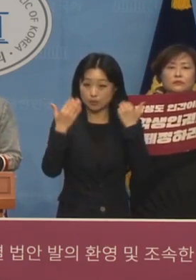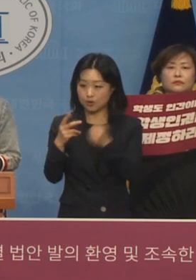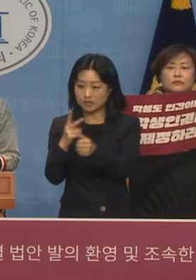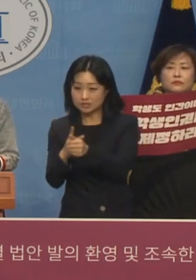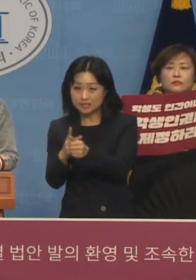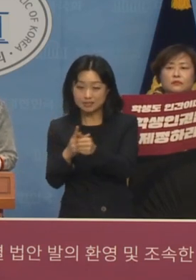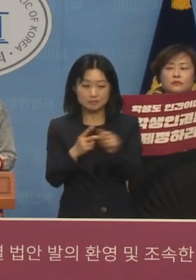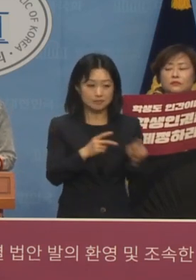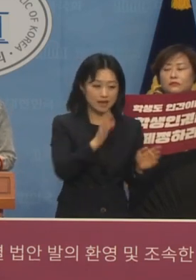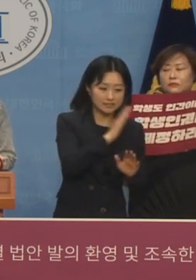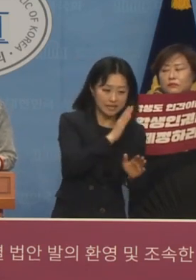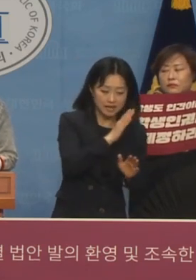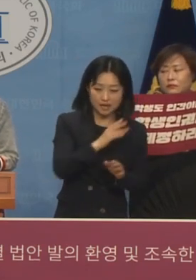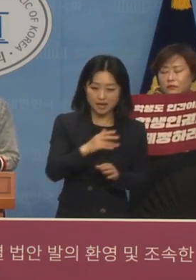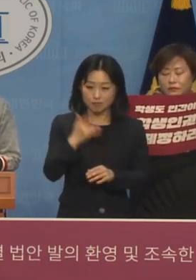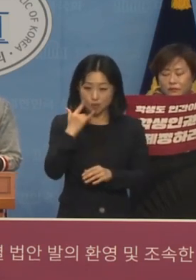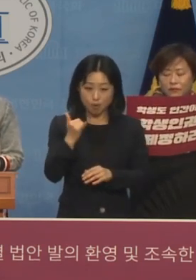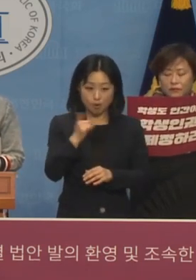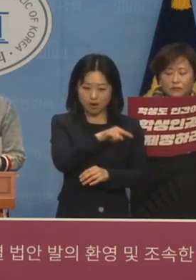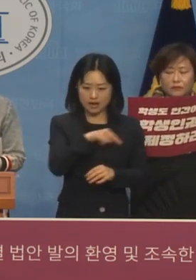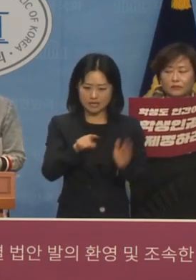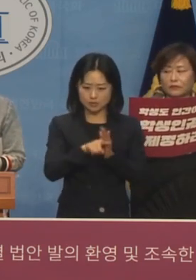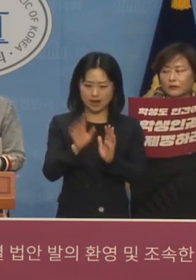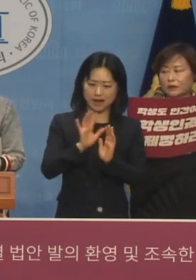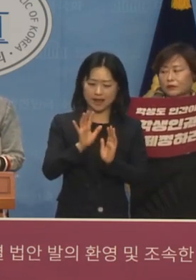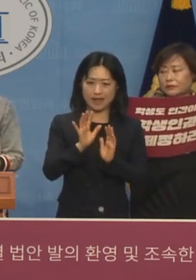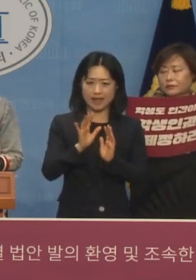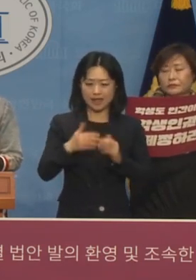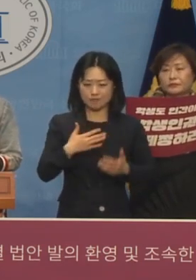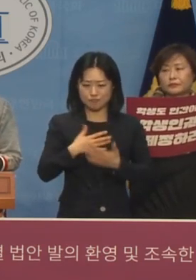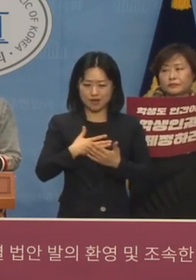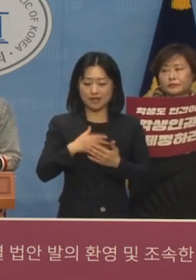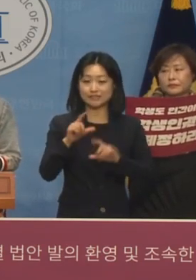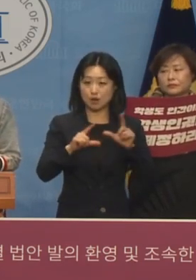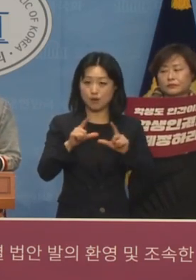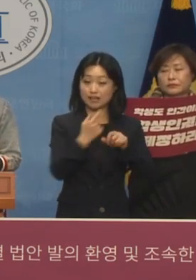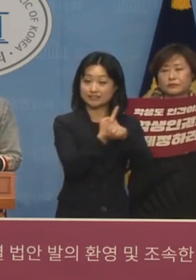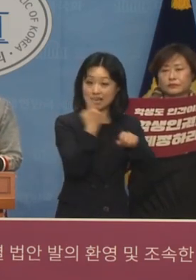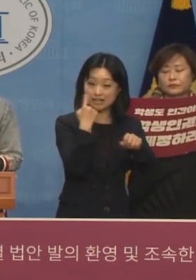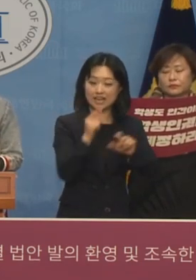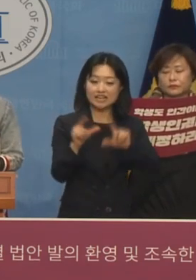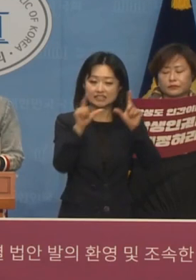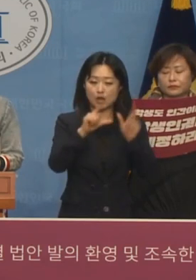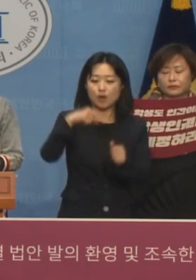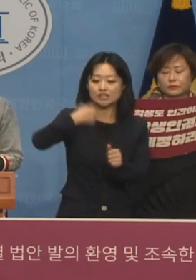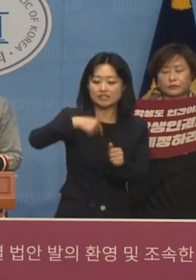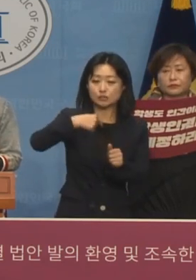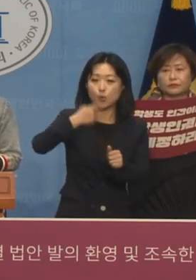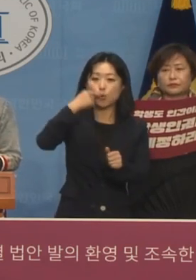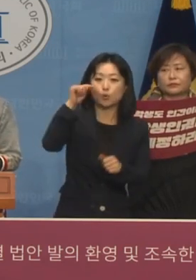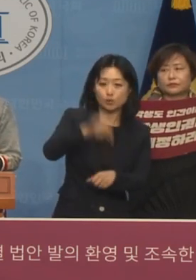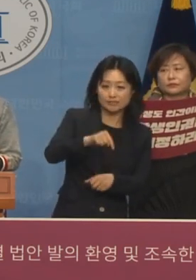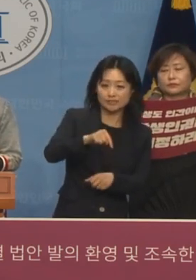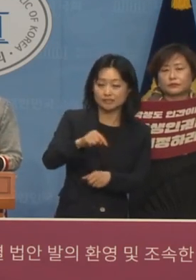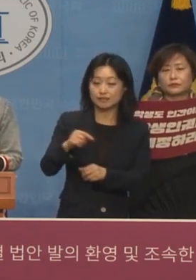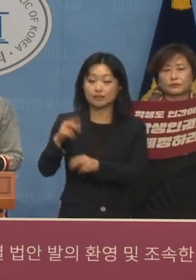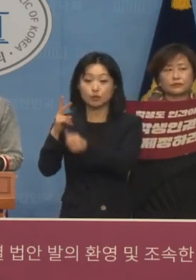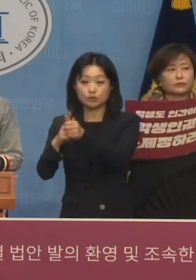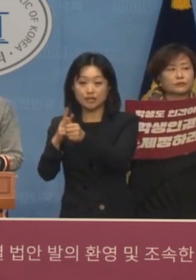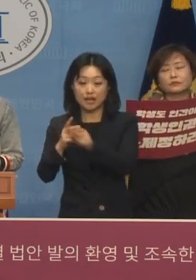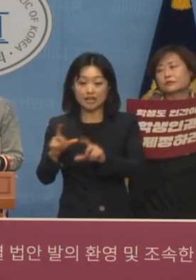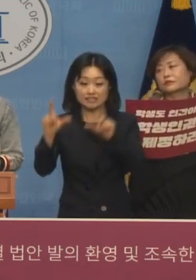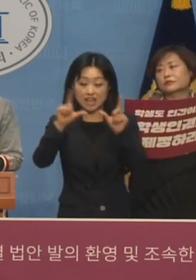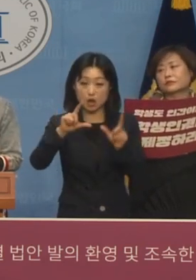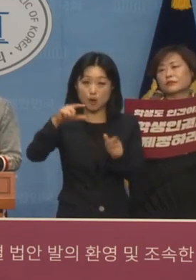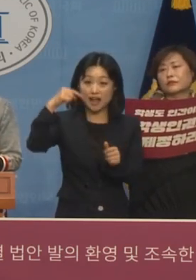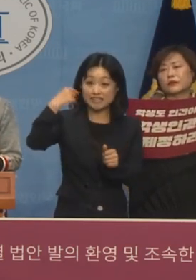더 신뢰할 수 없는 살얼음판이 되고 있습니다. 작년 정부가 대책이라고 내놓은 생활지도 고시는 교사가 생활지도를 하는 근거를 가장